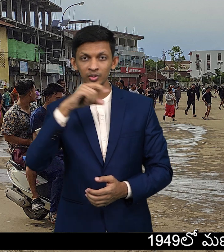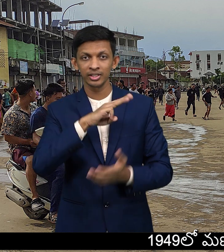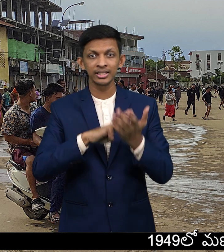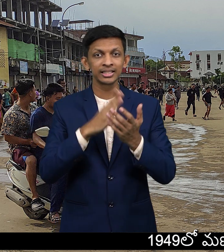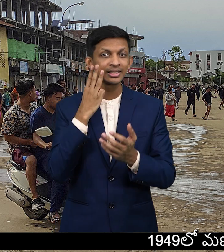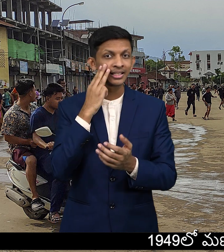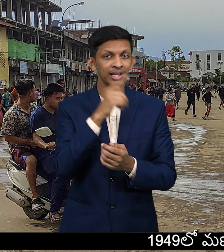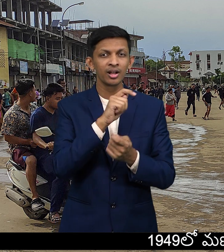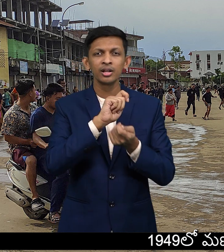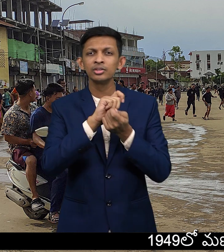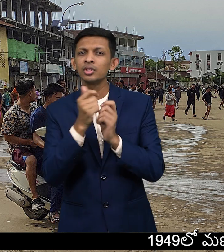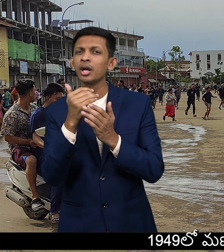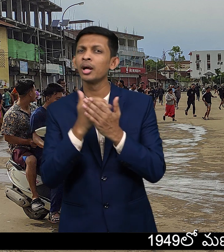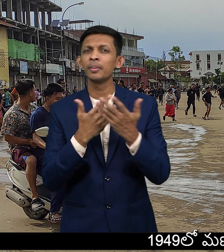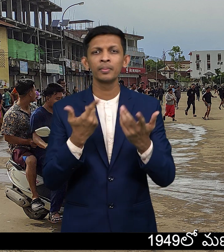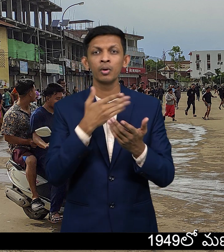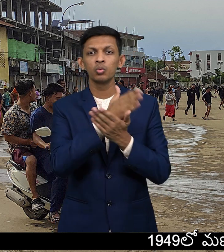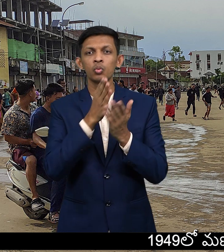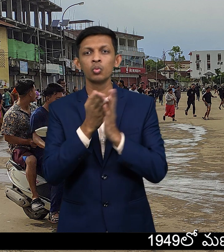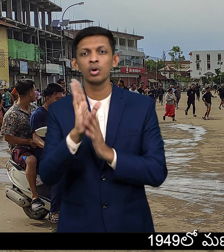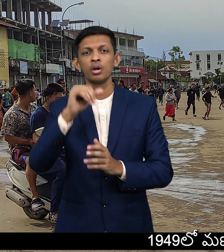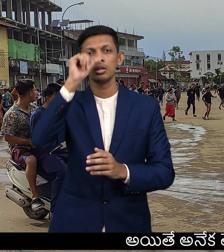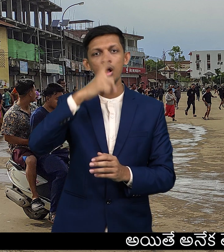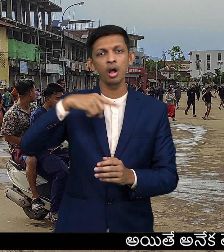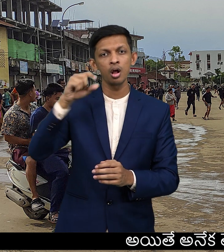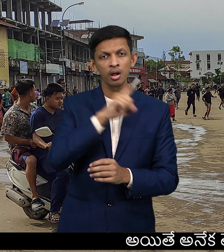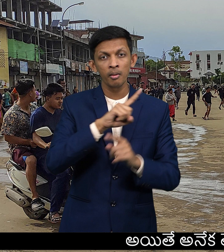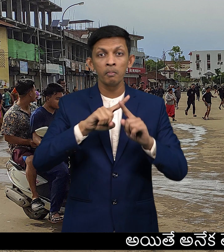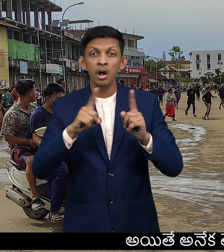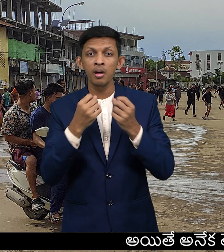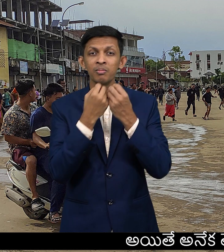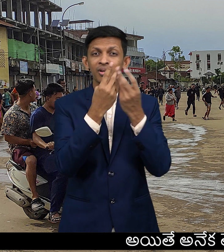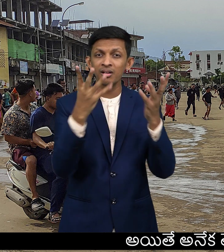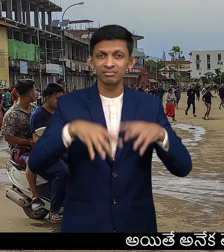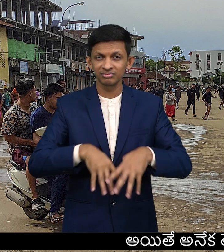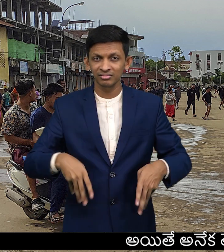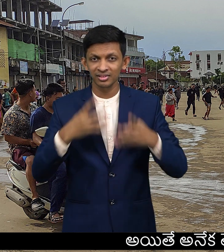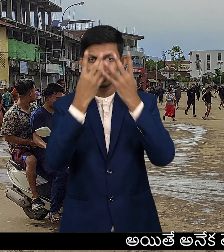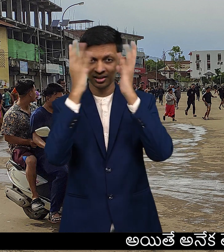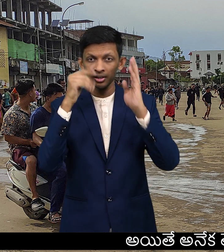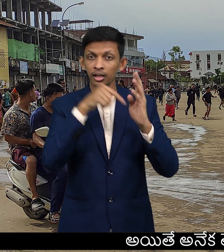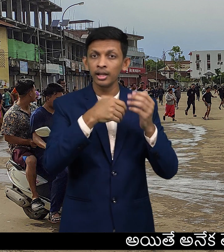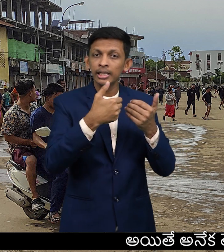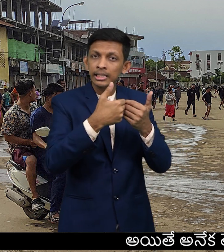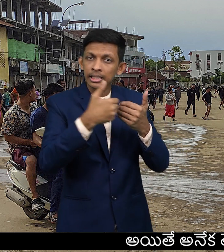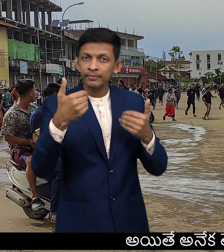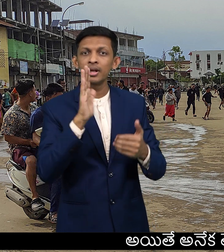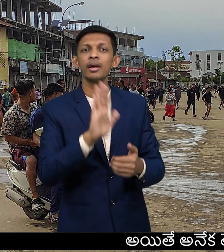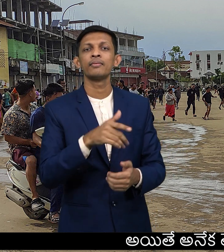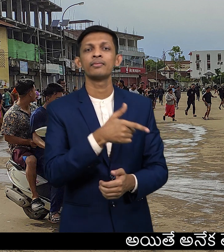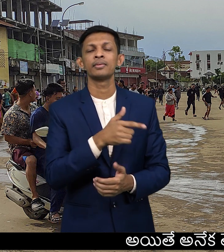1949లో మణిపూర్ భారతదేశంలో భాగమైంది. అయితే అనేక తెగలు దీన్ని వివాదాస్పదం చేశాయి.